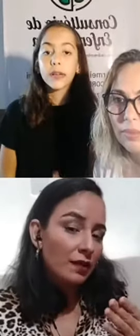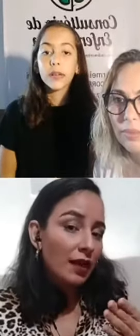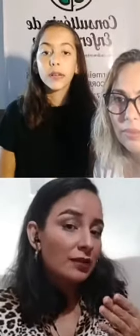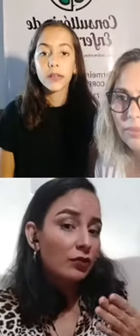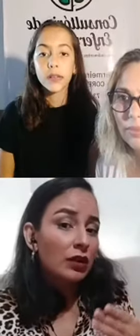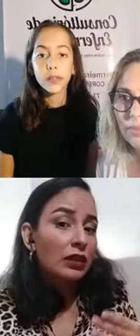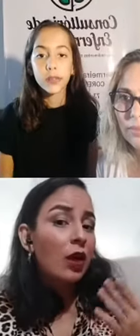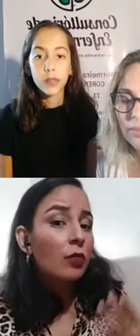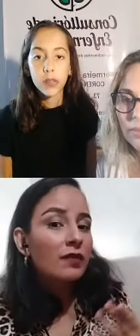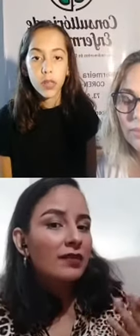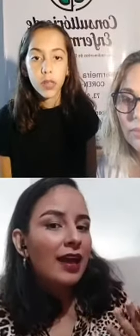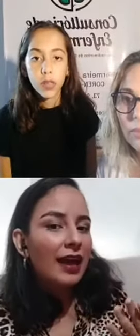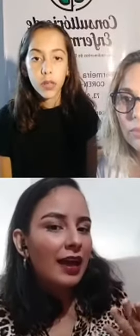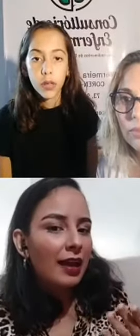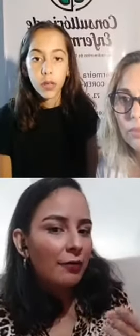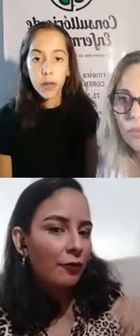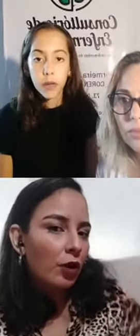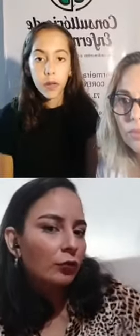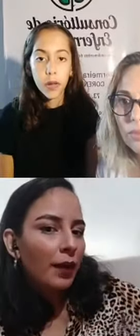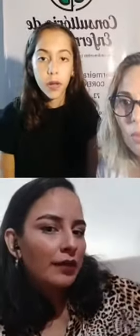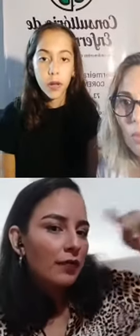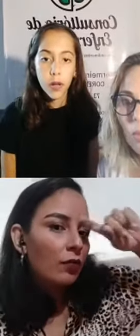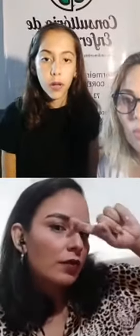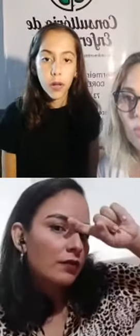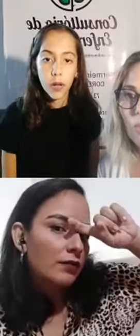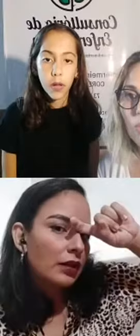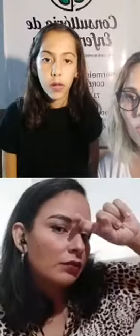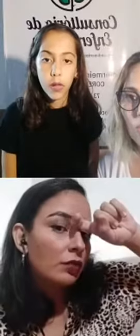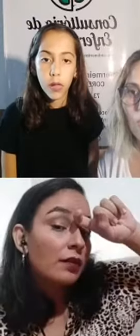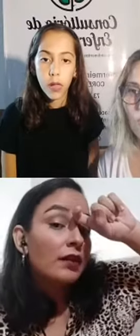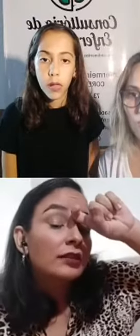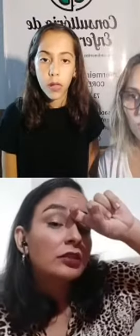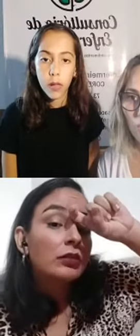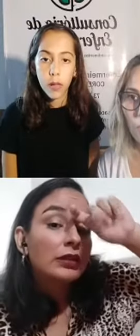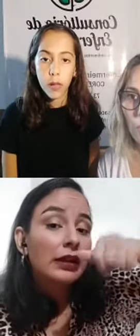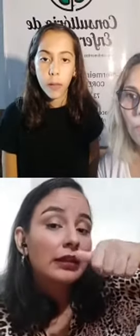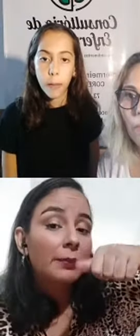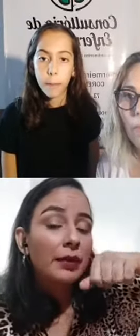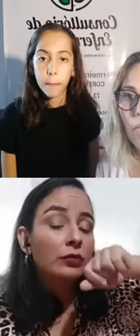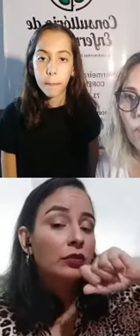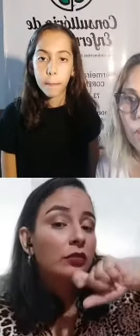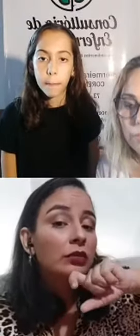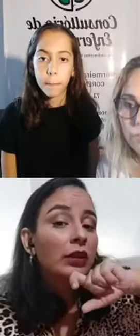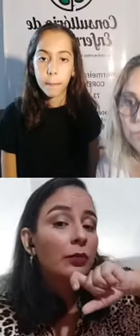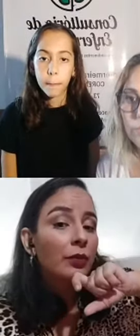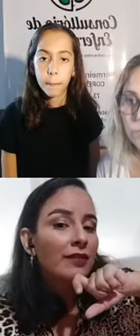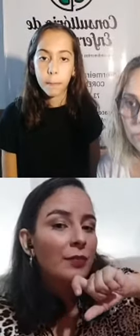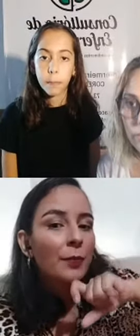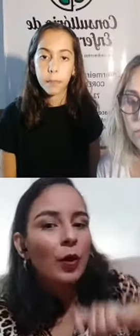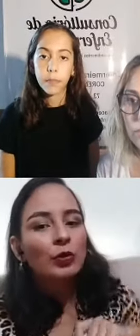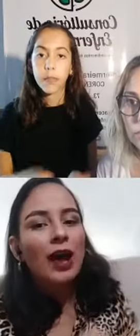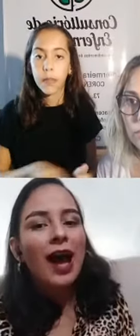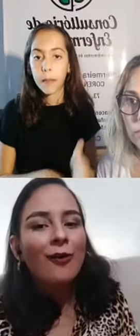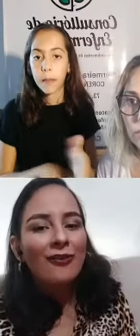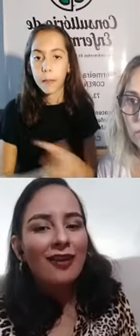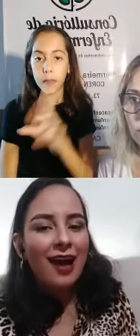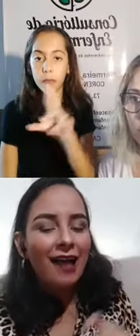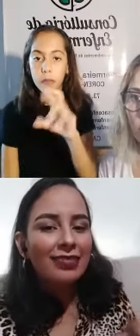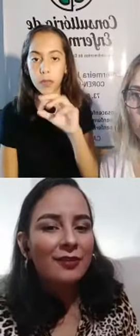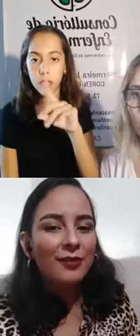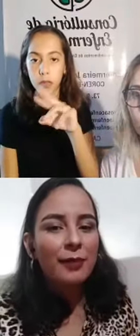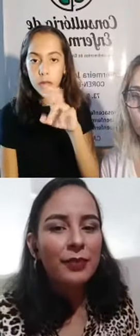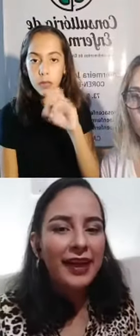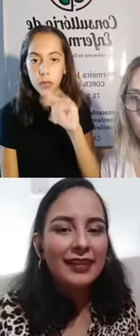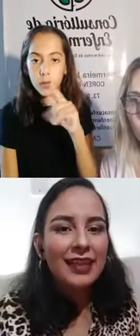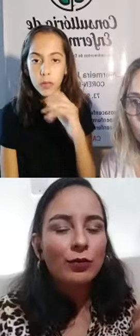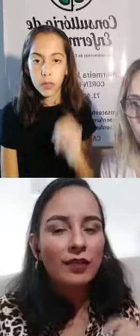de pensar nisso. Tem algumas, fora do país, tem algumas falando sobre essa questão até da pergunta de Rodrigo. Por exemplo, em Portugal, a